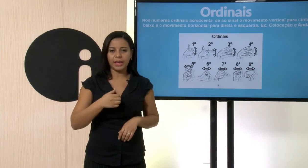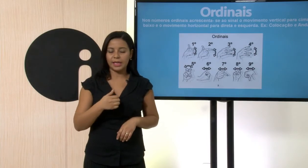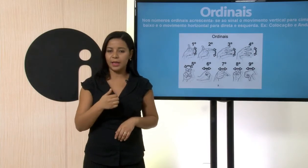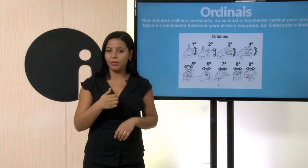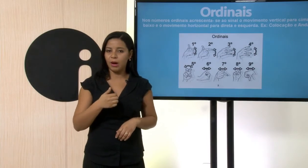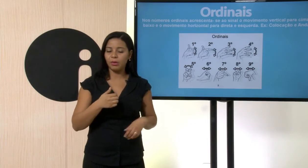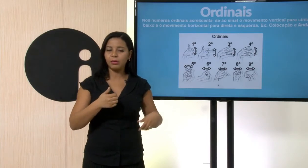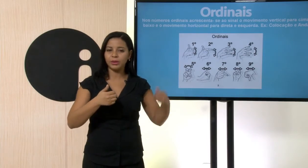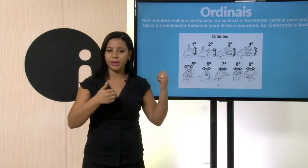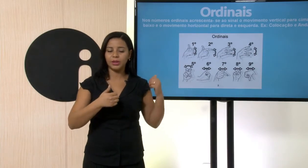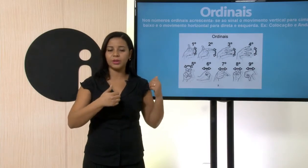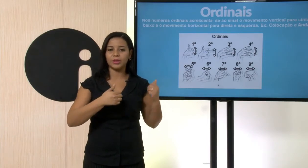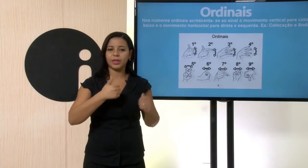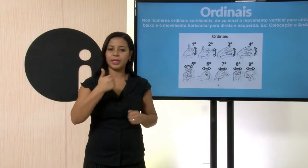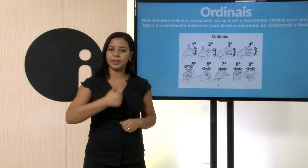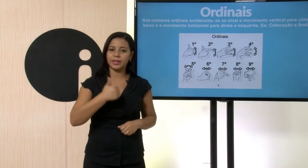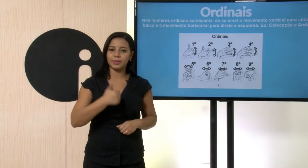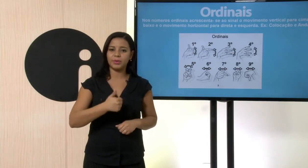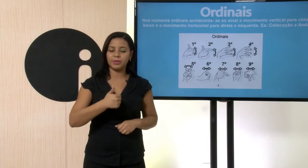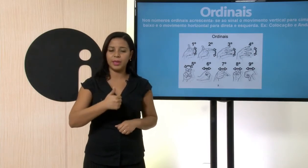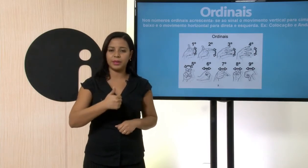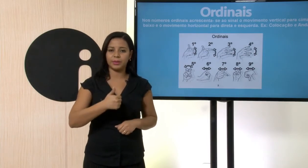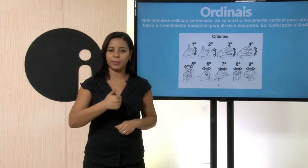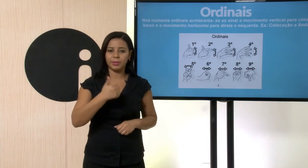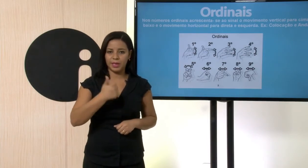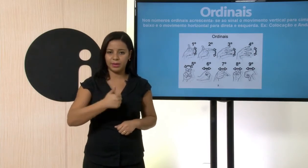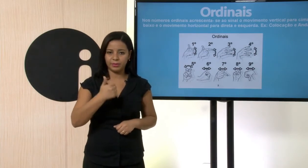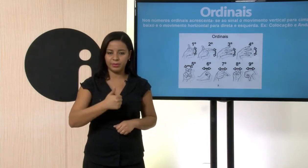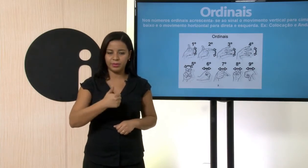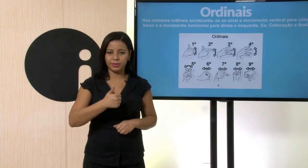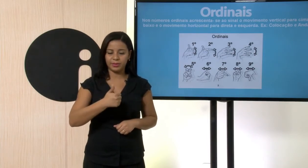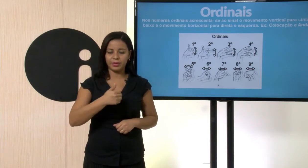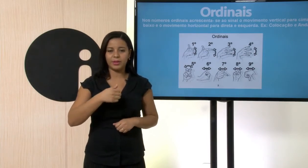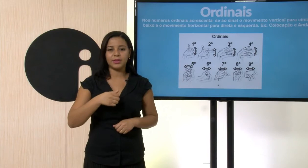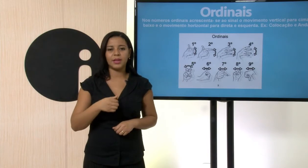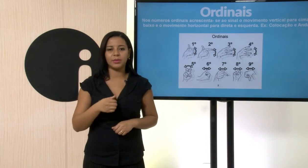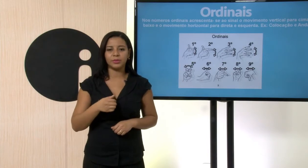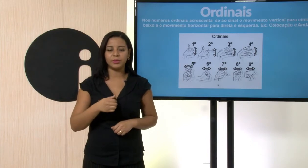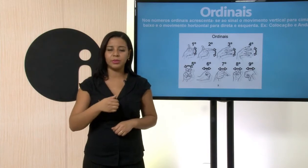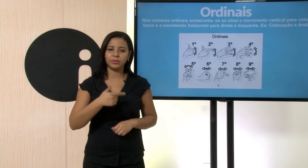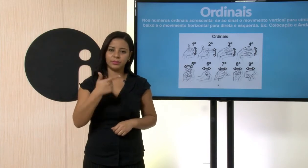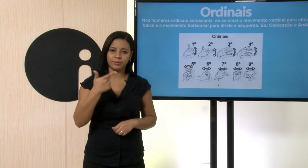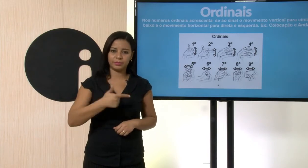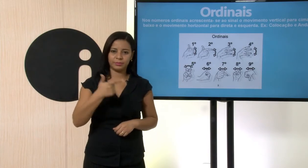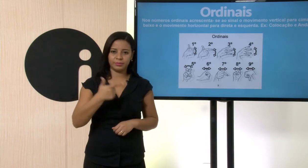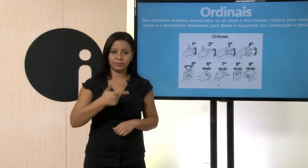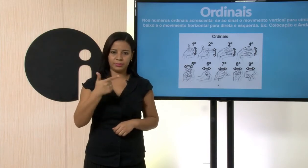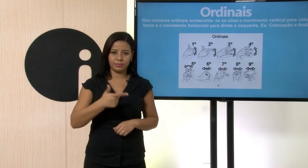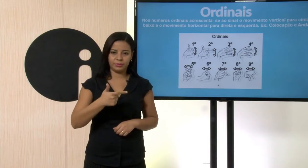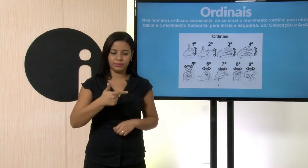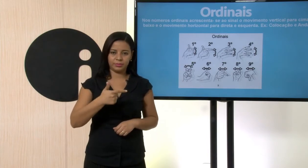ele é igual ao anterior, só que ele tem esse movimento. Primeiro, segundo,